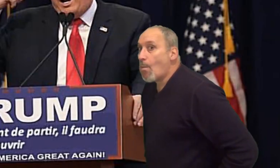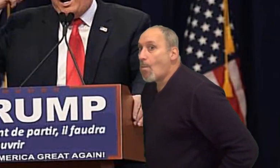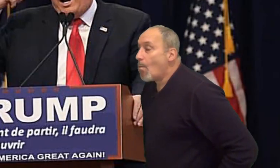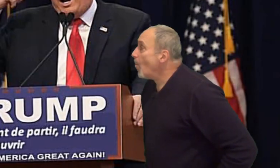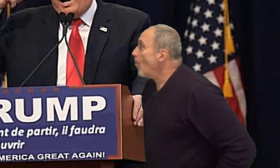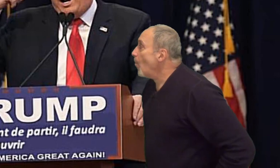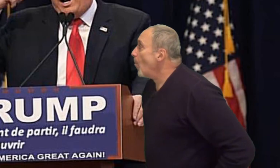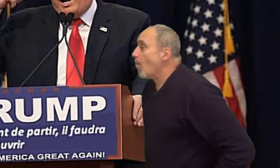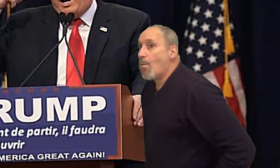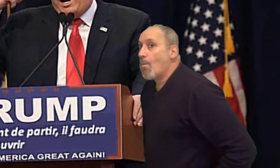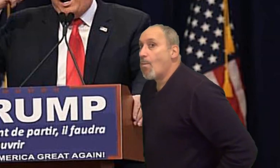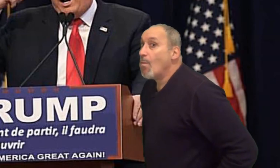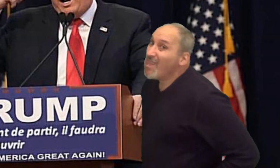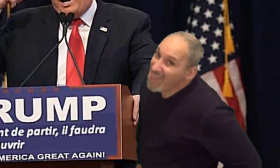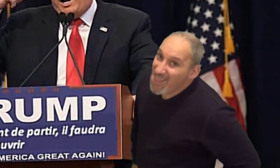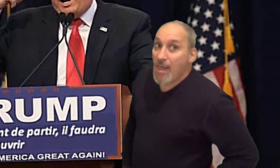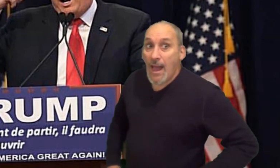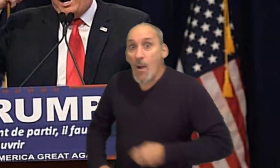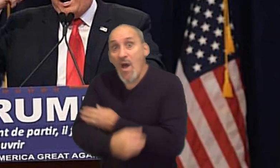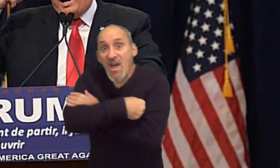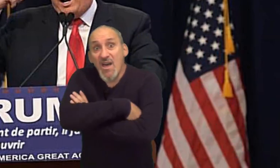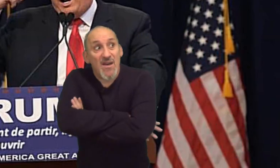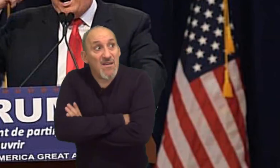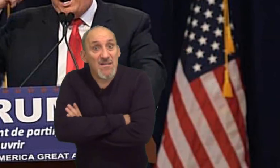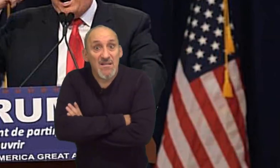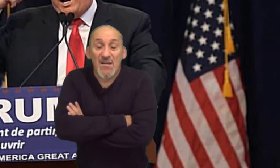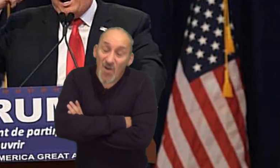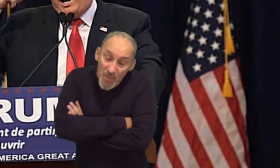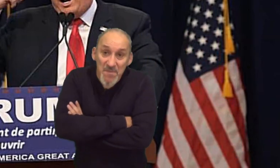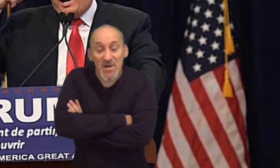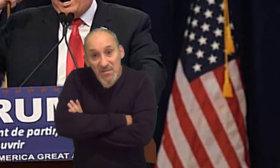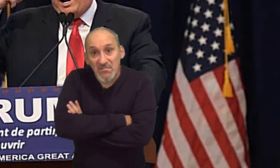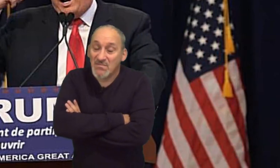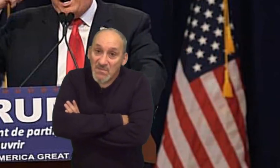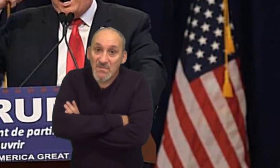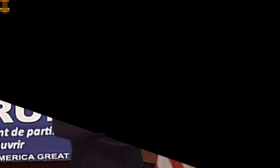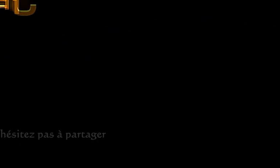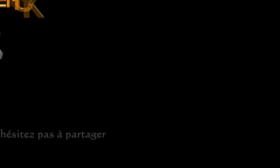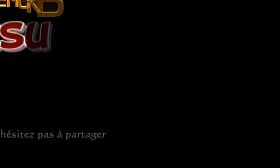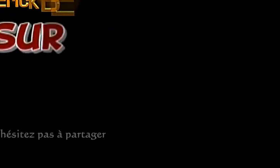Ah ouais, quand même.